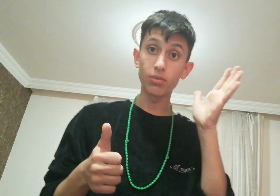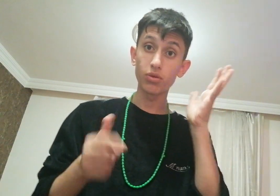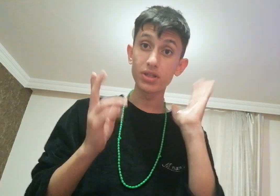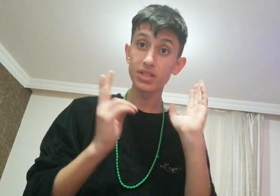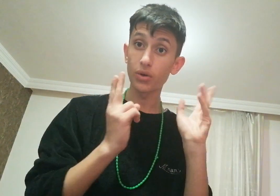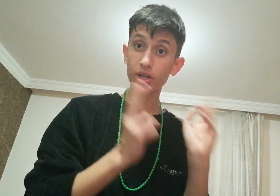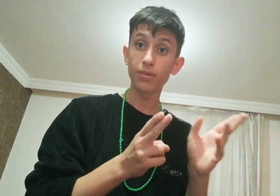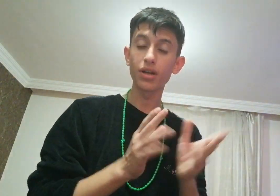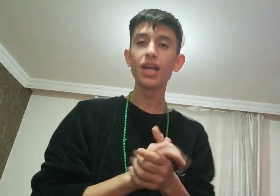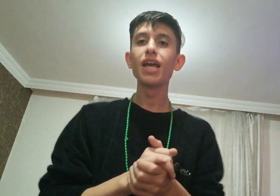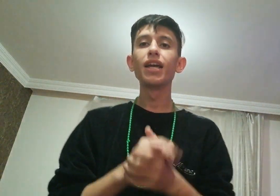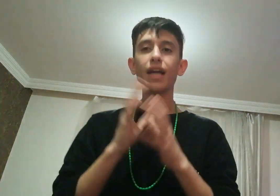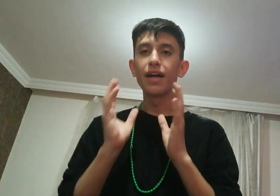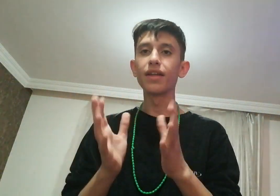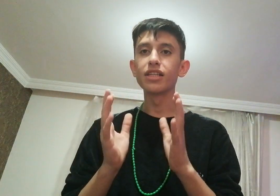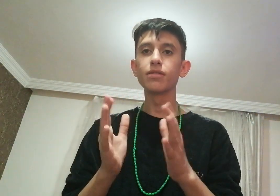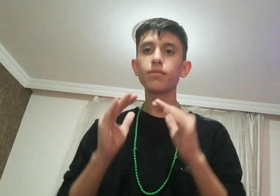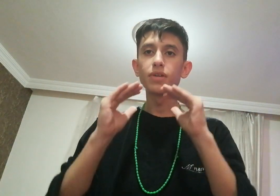عمره 100 سنة ويكبر، هذا لازم